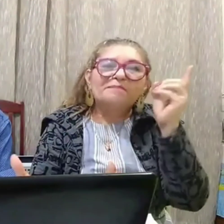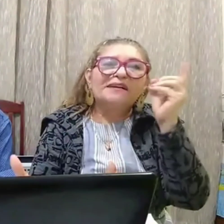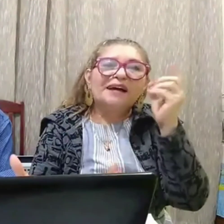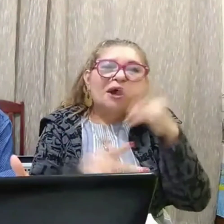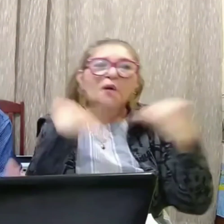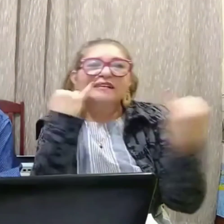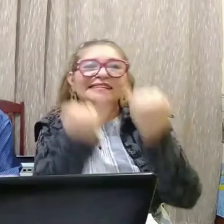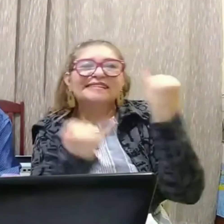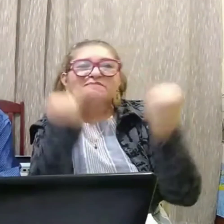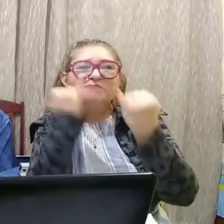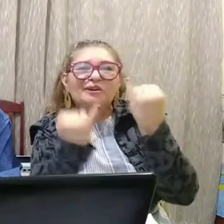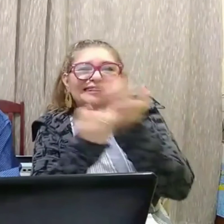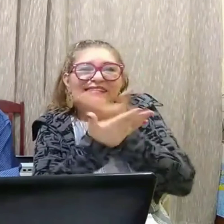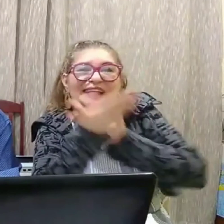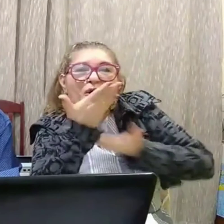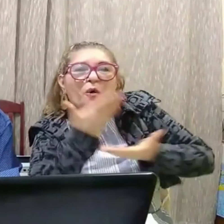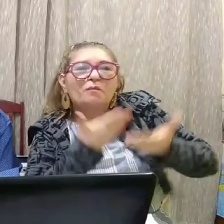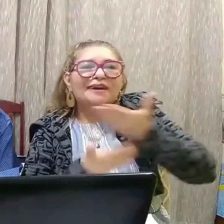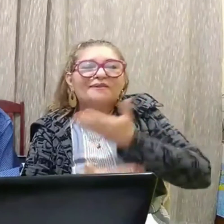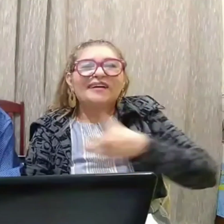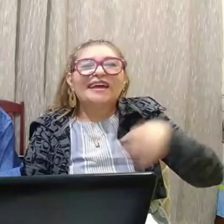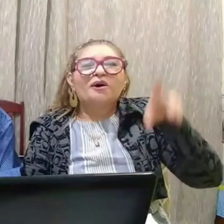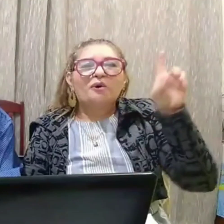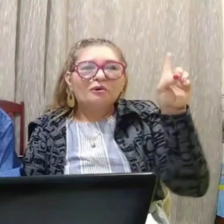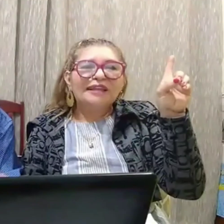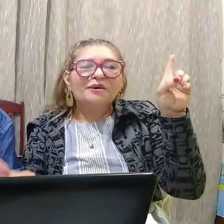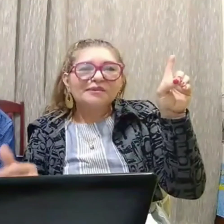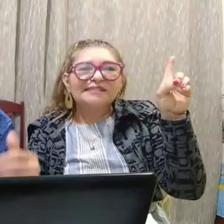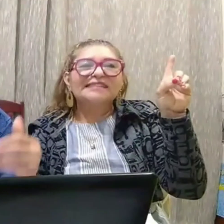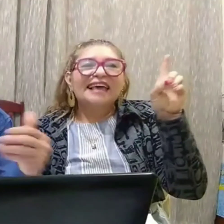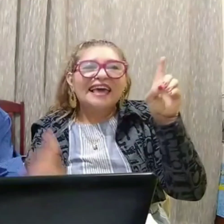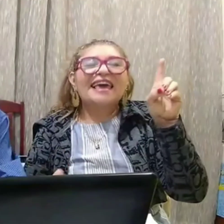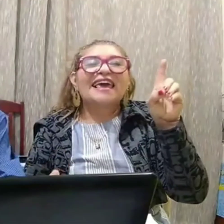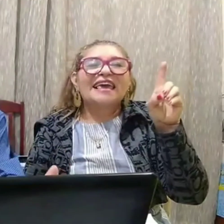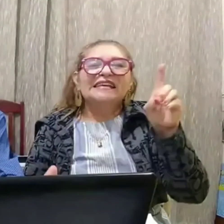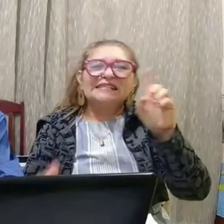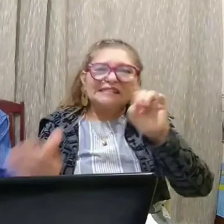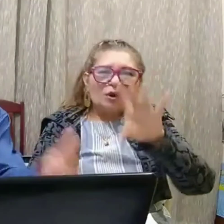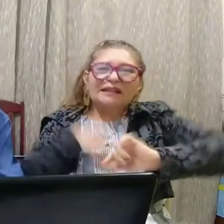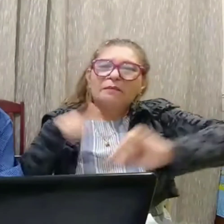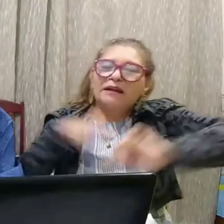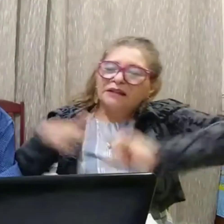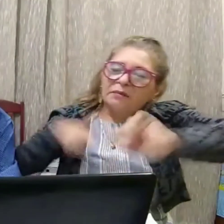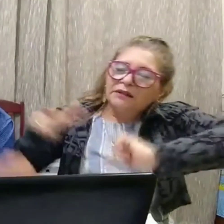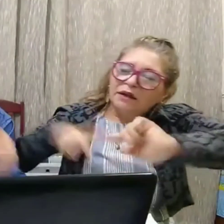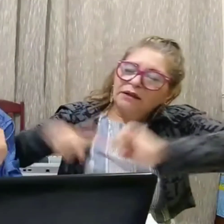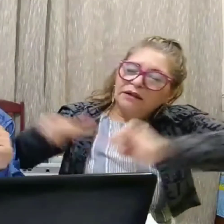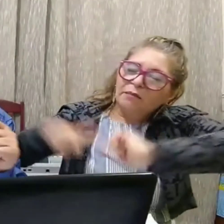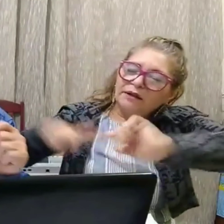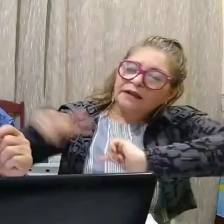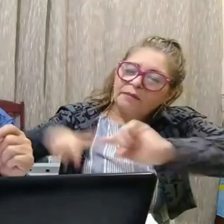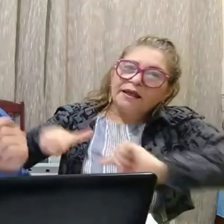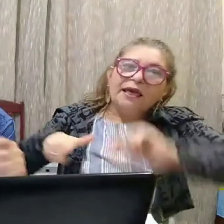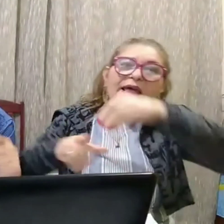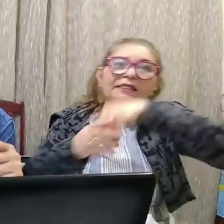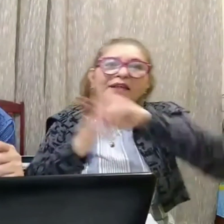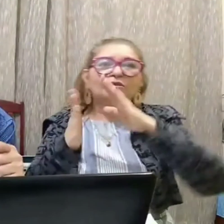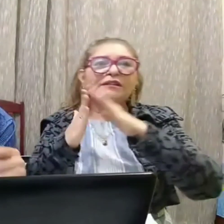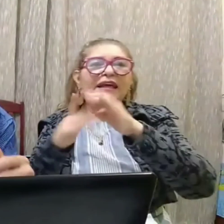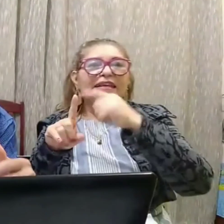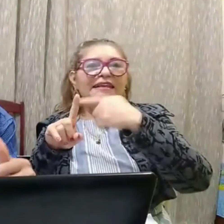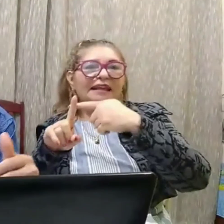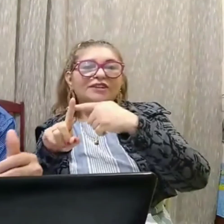importantes realmente para Deus e para nós. E queremos fazer as coisas do trabalho de Deus. Então, o trabalho de Deus, nesse